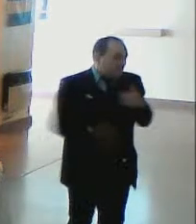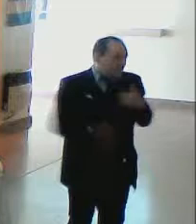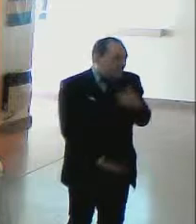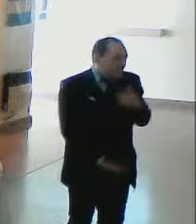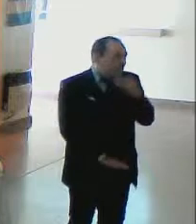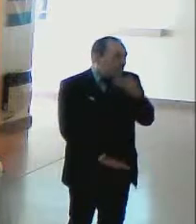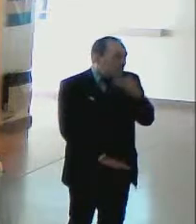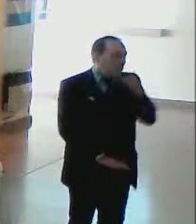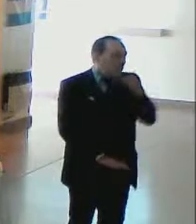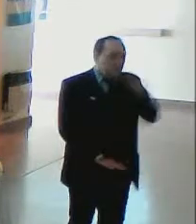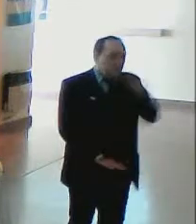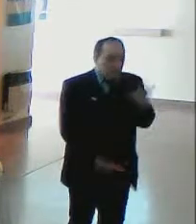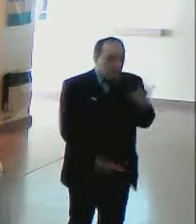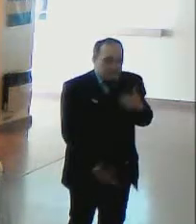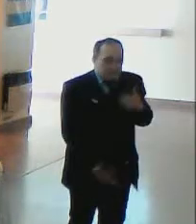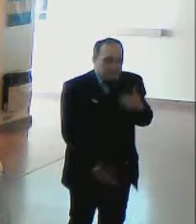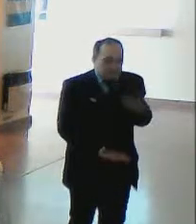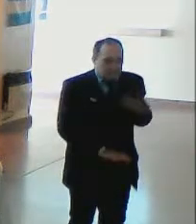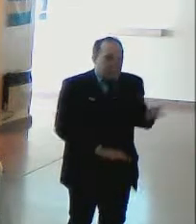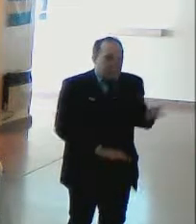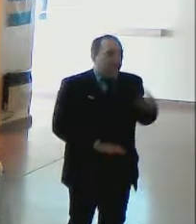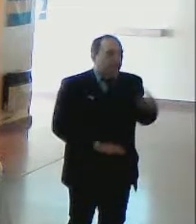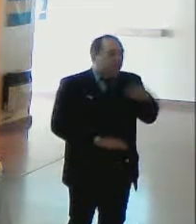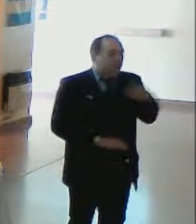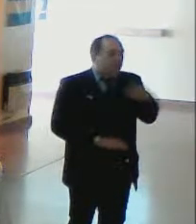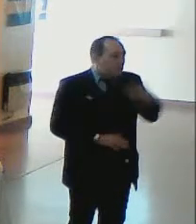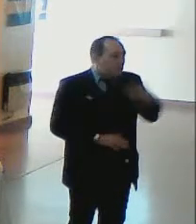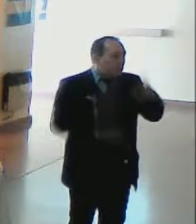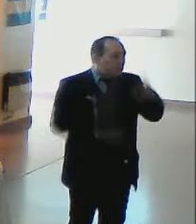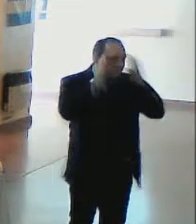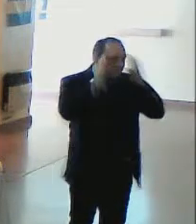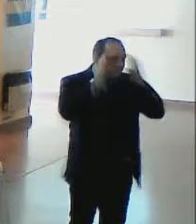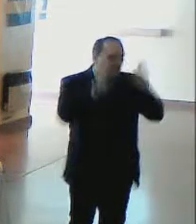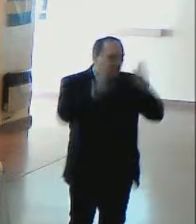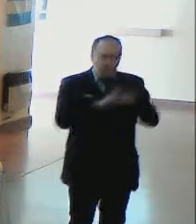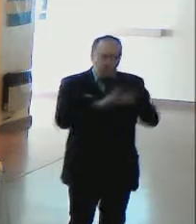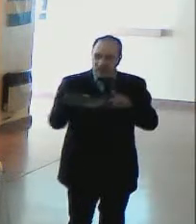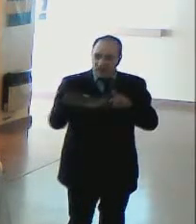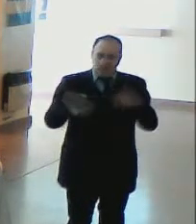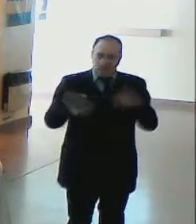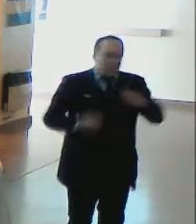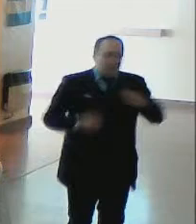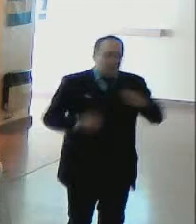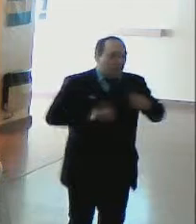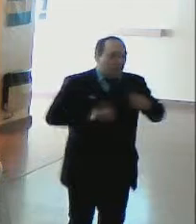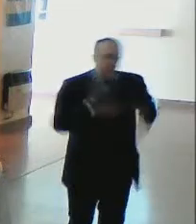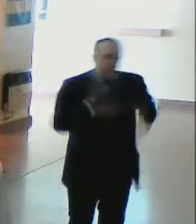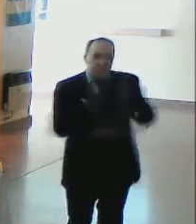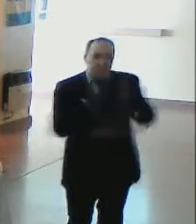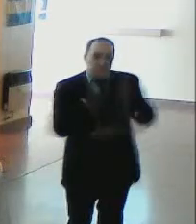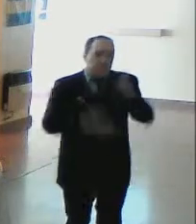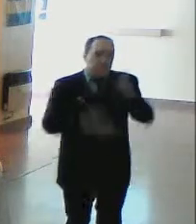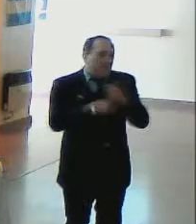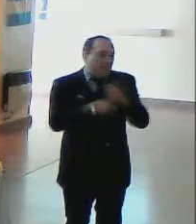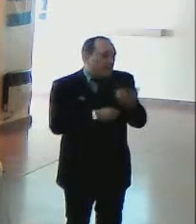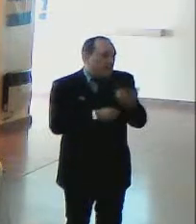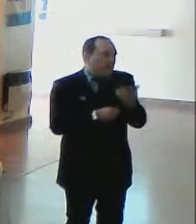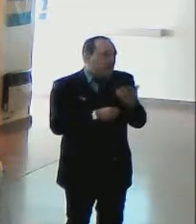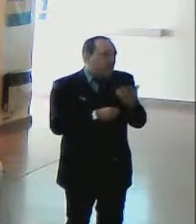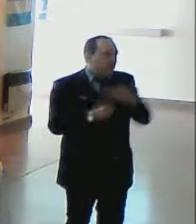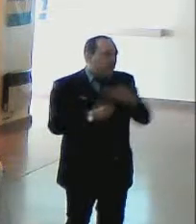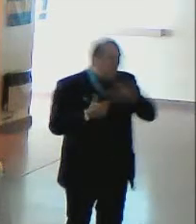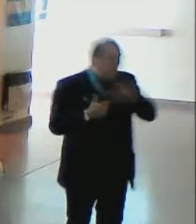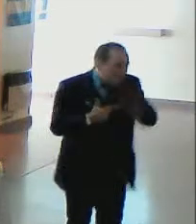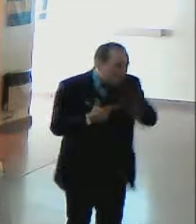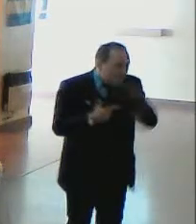oyente, y yo era chiquitito, yo era sordo, mis padres no sabían. yo era como decían